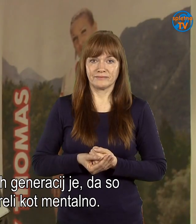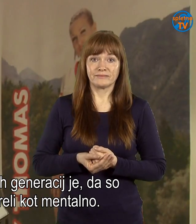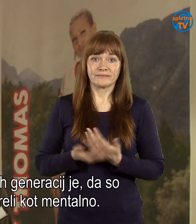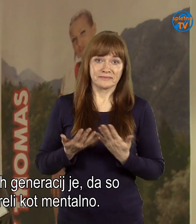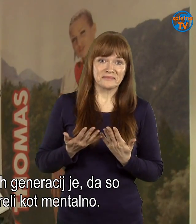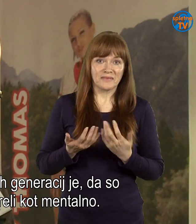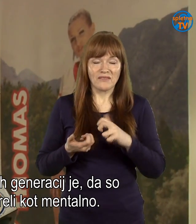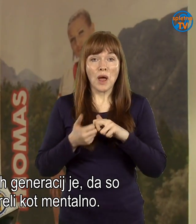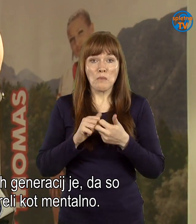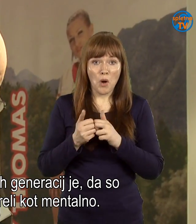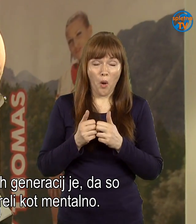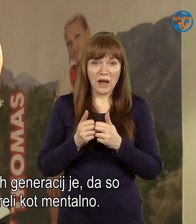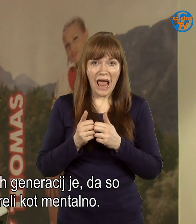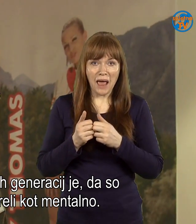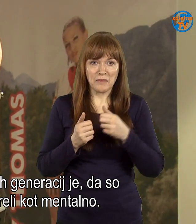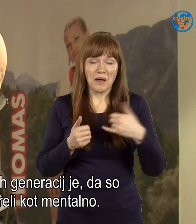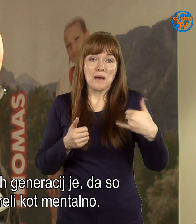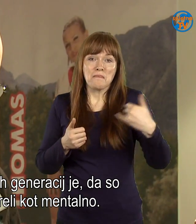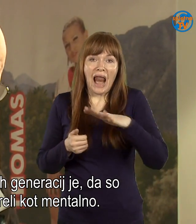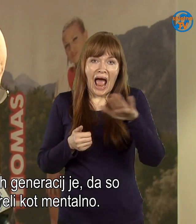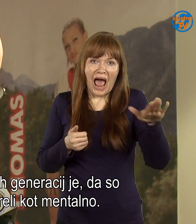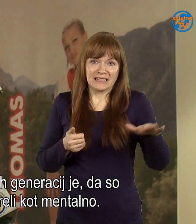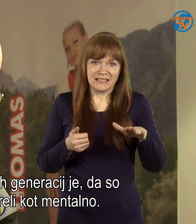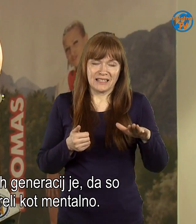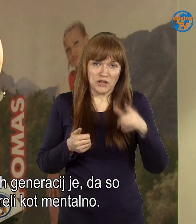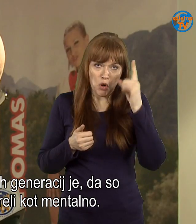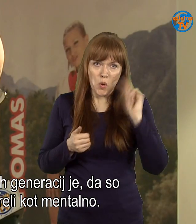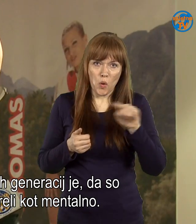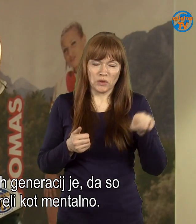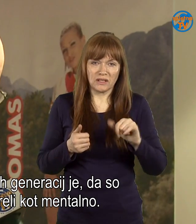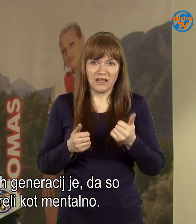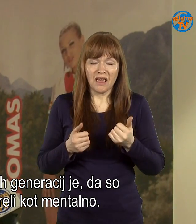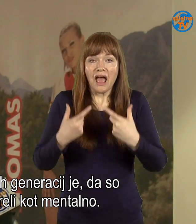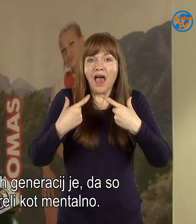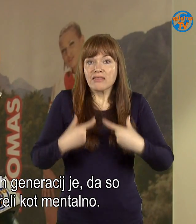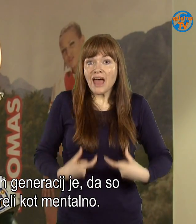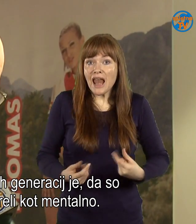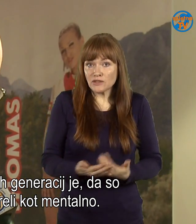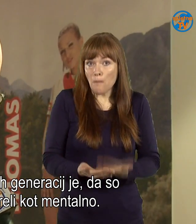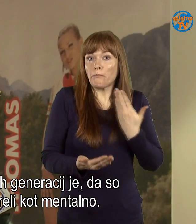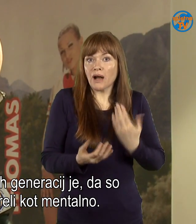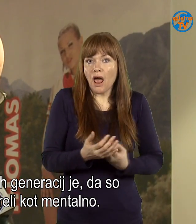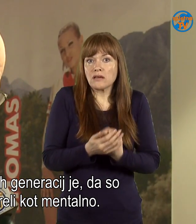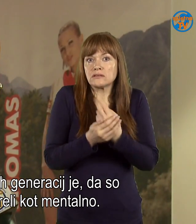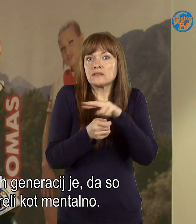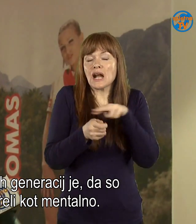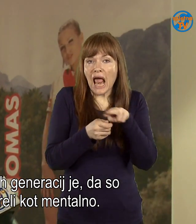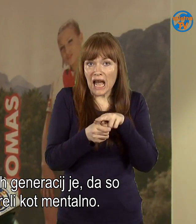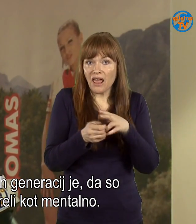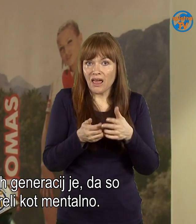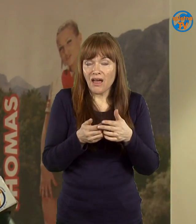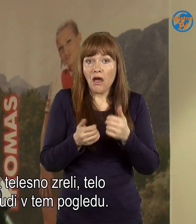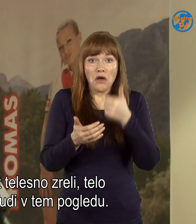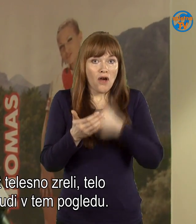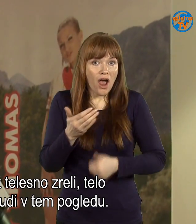Ja, zdaj, problem teh generacij novih je, da pač so telesno prej zreli kot mentalno.